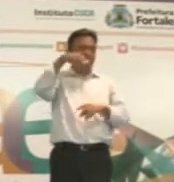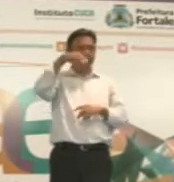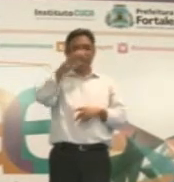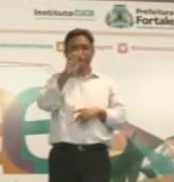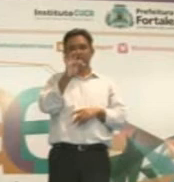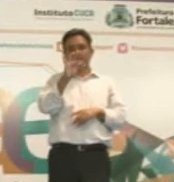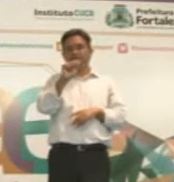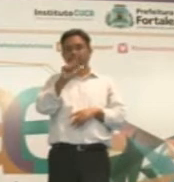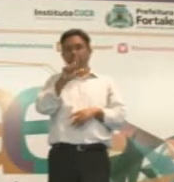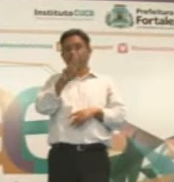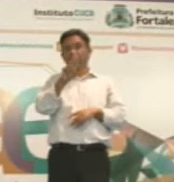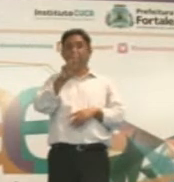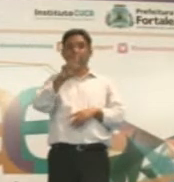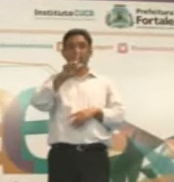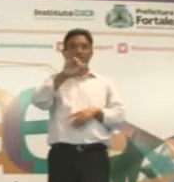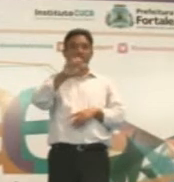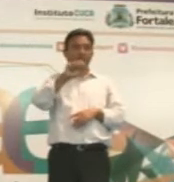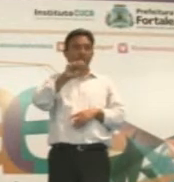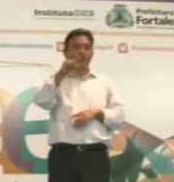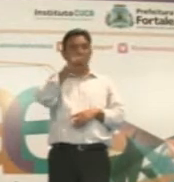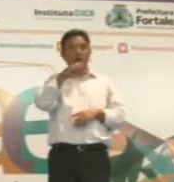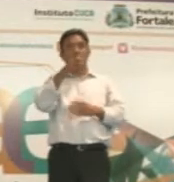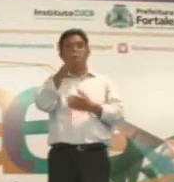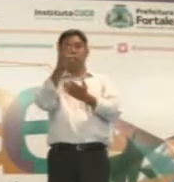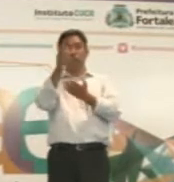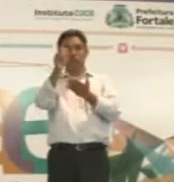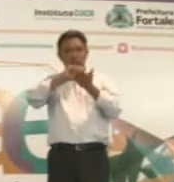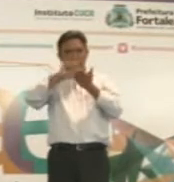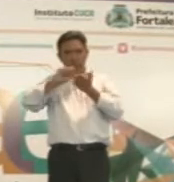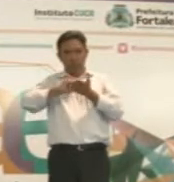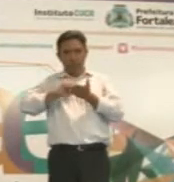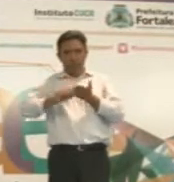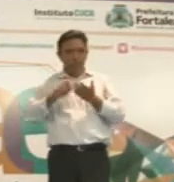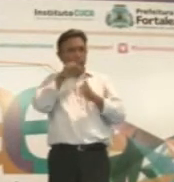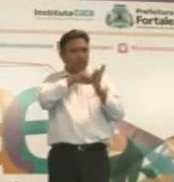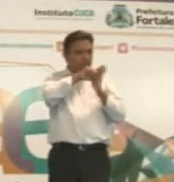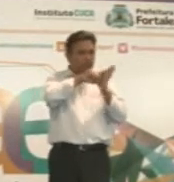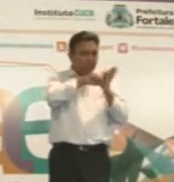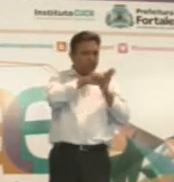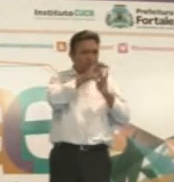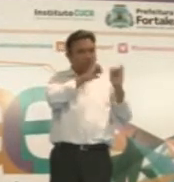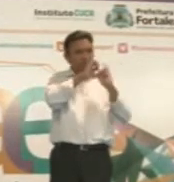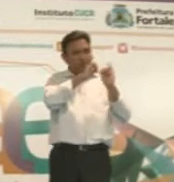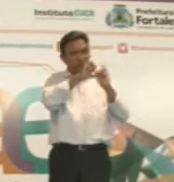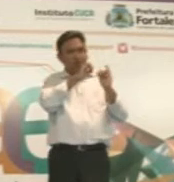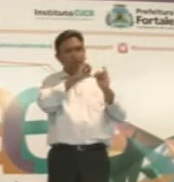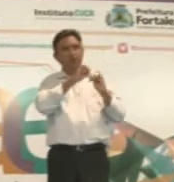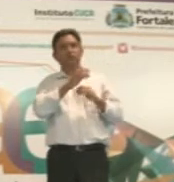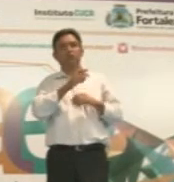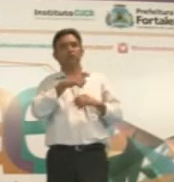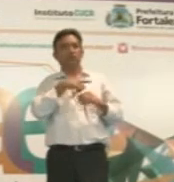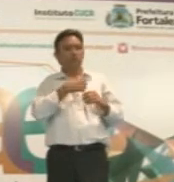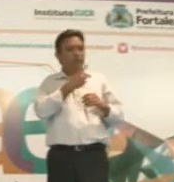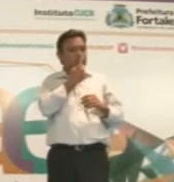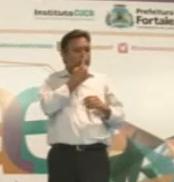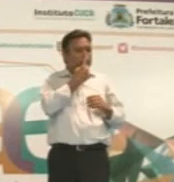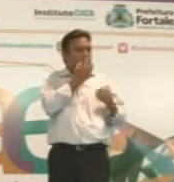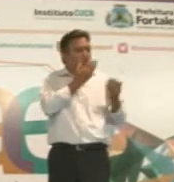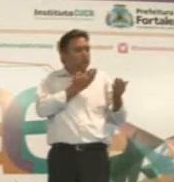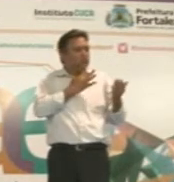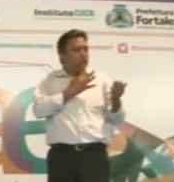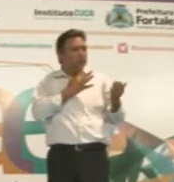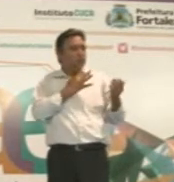metalurgia. Então anota esse tema aí, para que você faça uma busca na internet, tá? Que você possa ir com uma afinidade maior com esse tema,